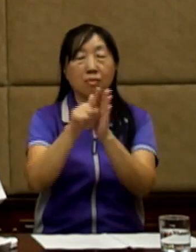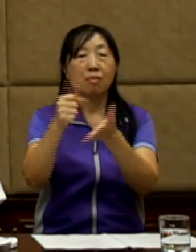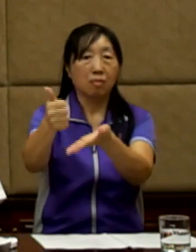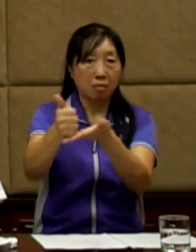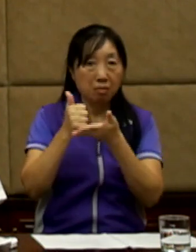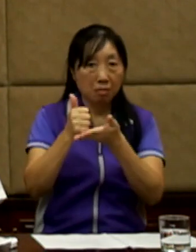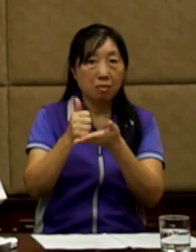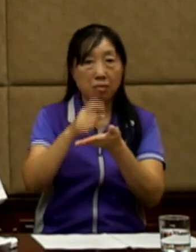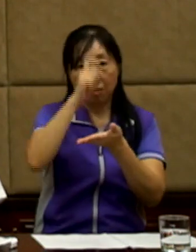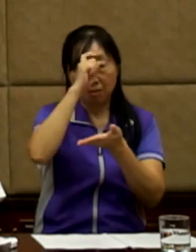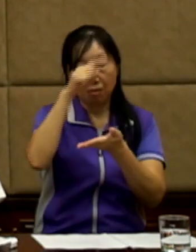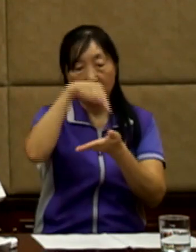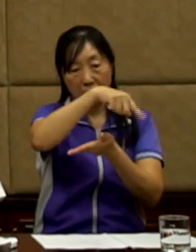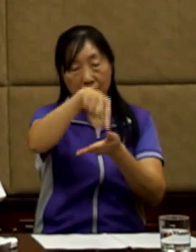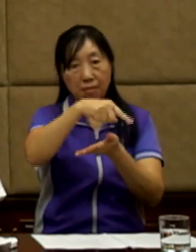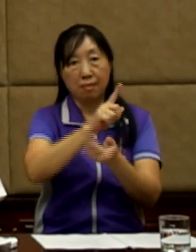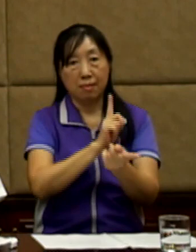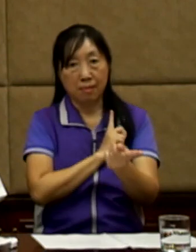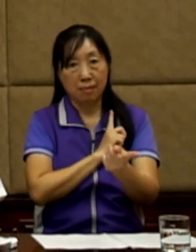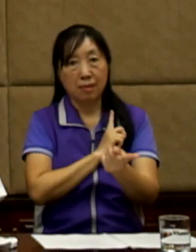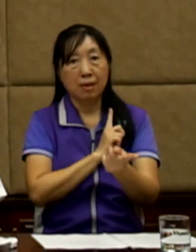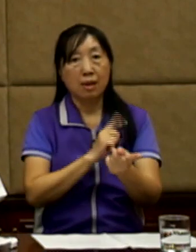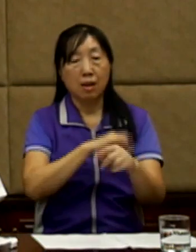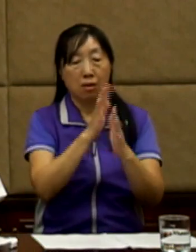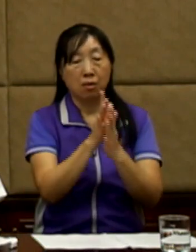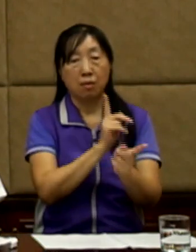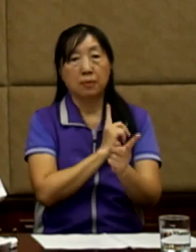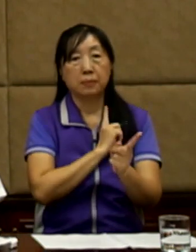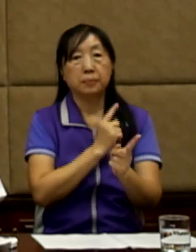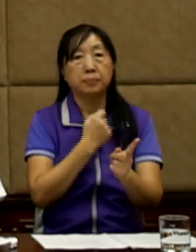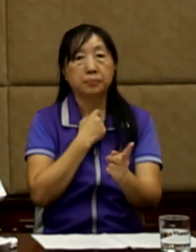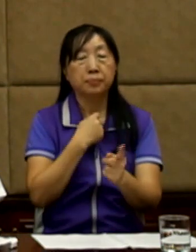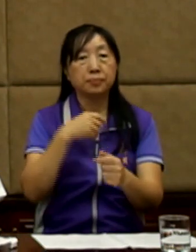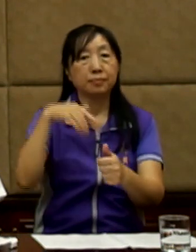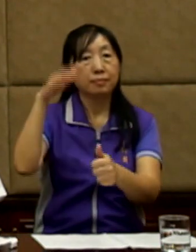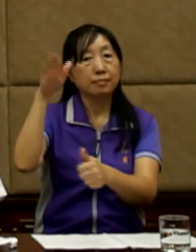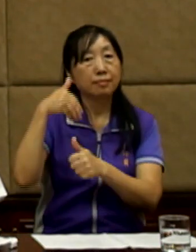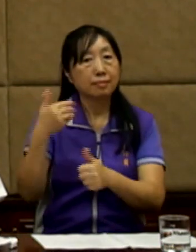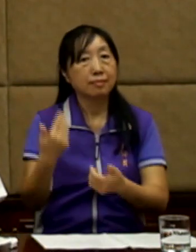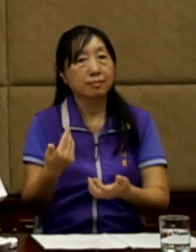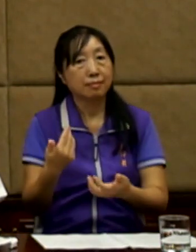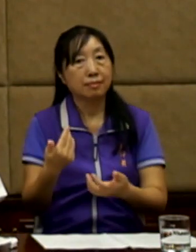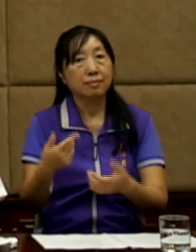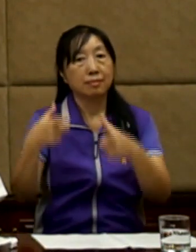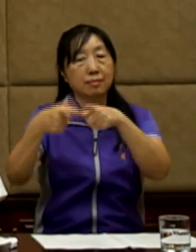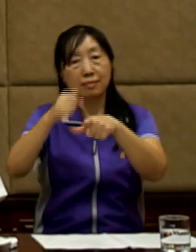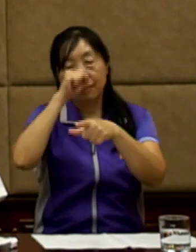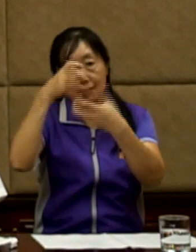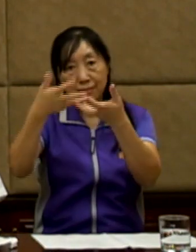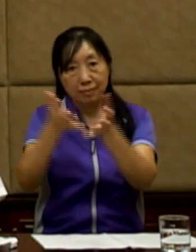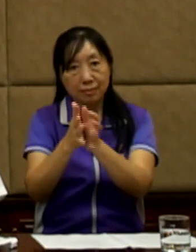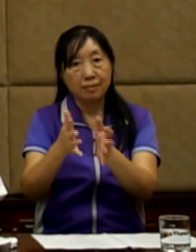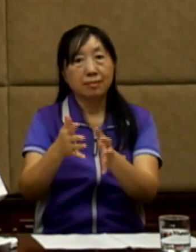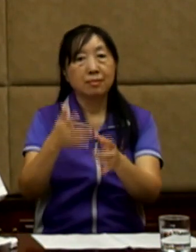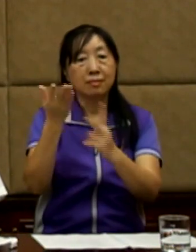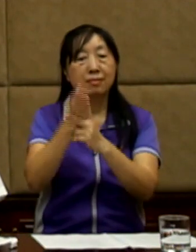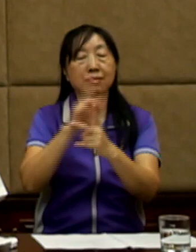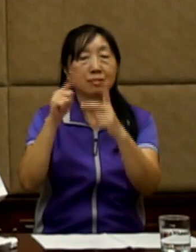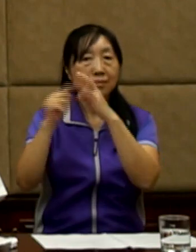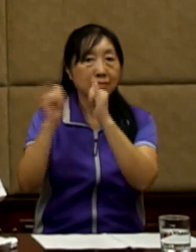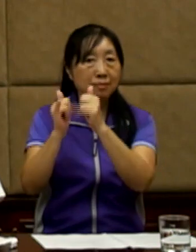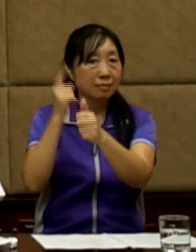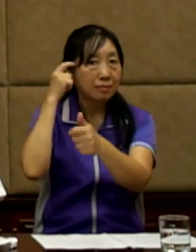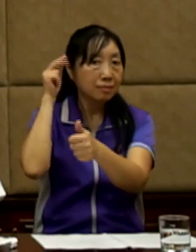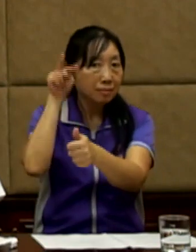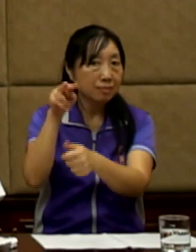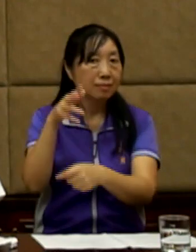因就在这里，我们希望他们自发性的、自律性的去引入所谓的公益团体跟消费者的意见。那借由这